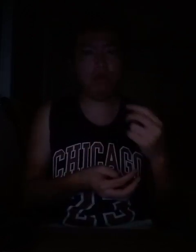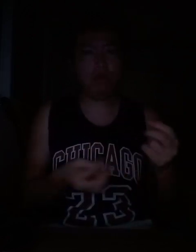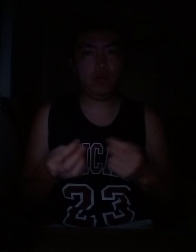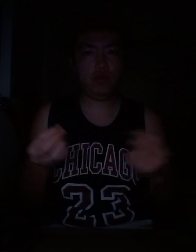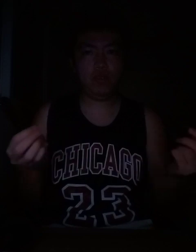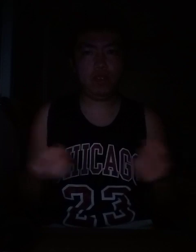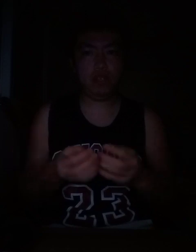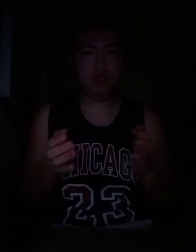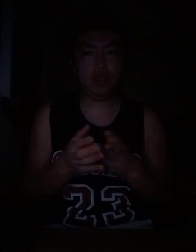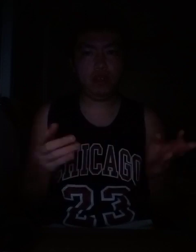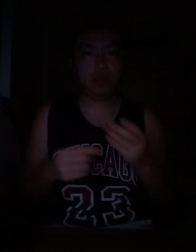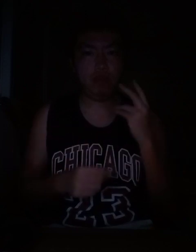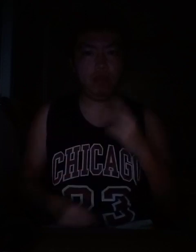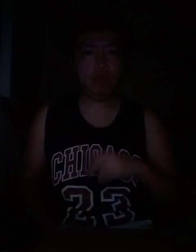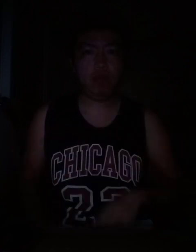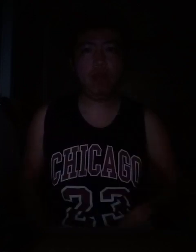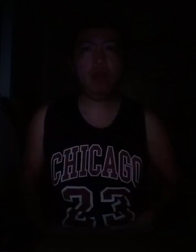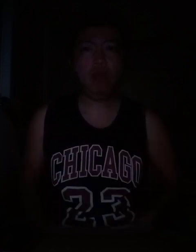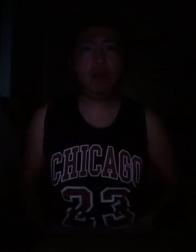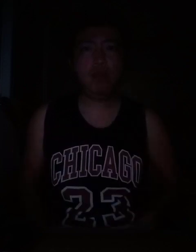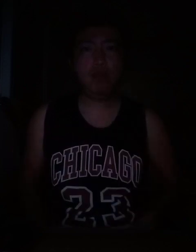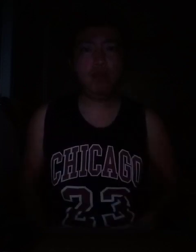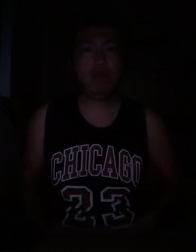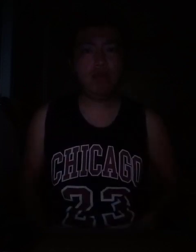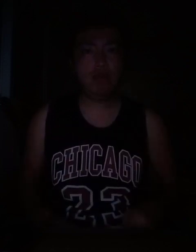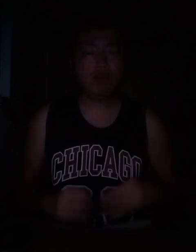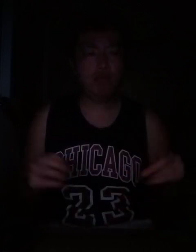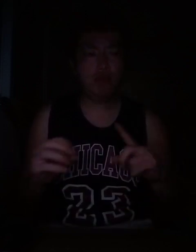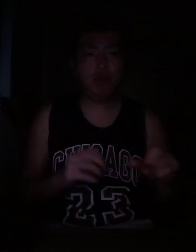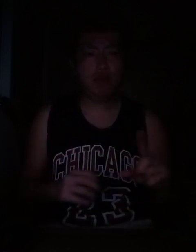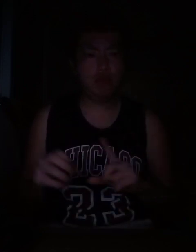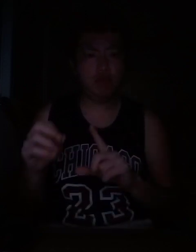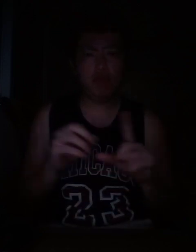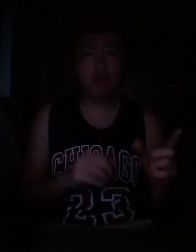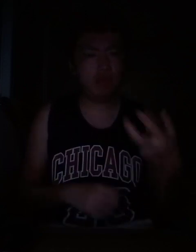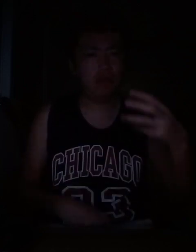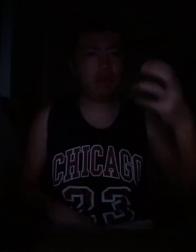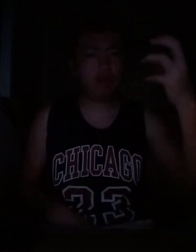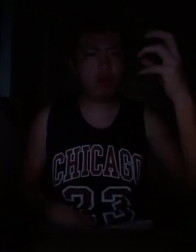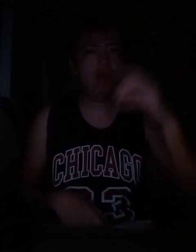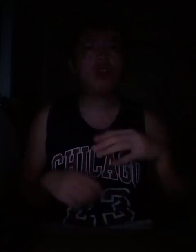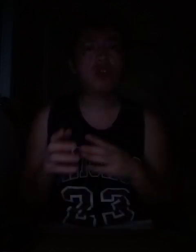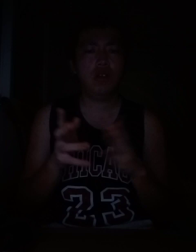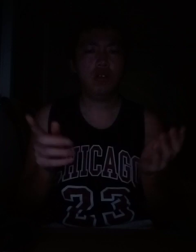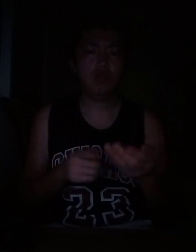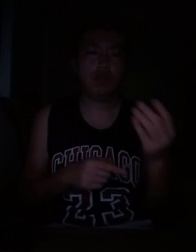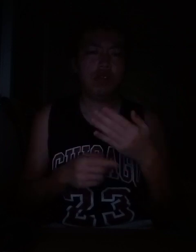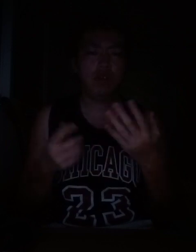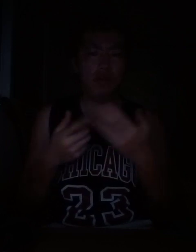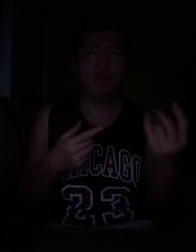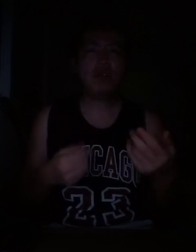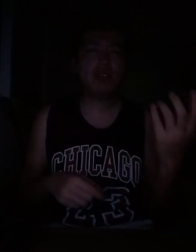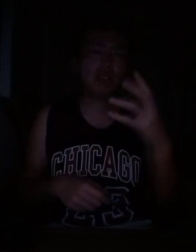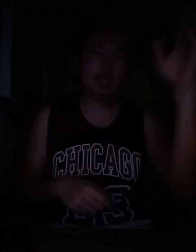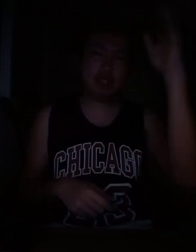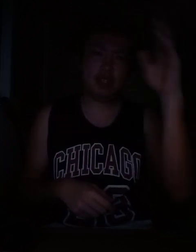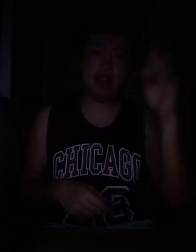미치기 시작할 것으로 보입니다. 또 다른 태풍까지 온다고 하니까 일본은 말 그대로 비상 상황이겠네요.